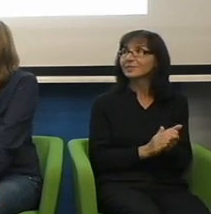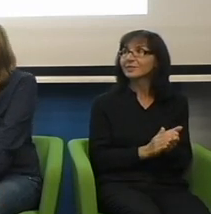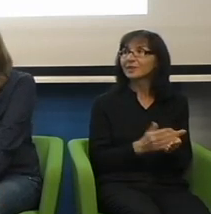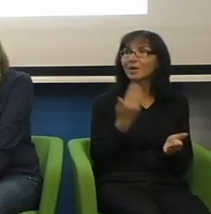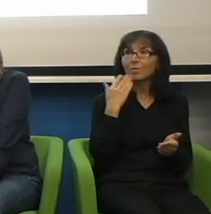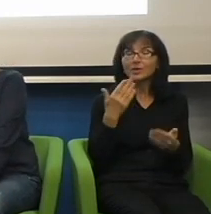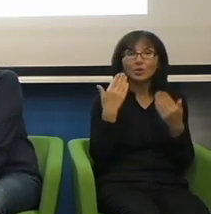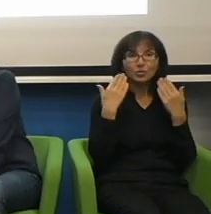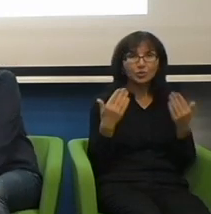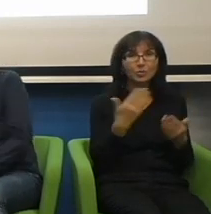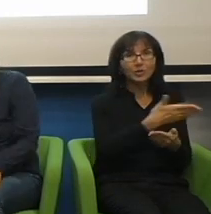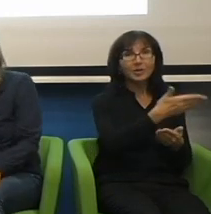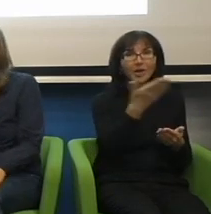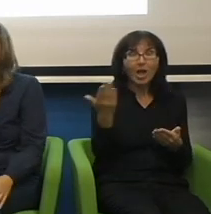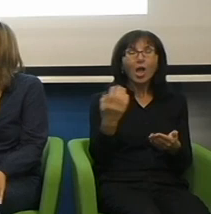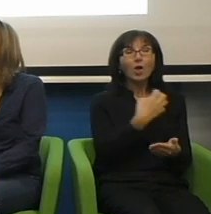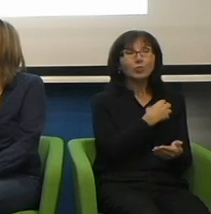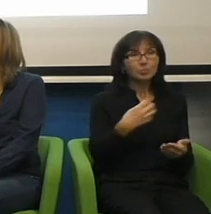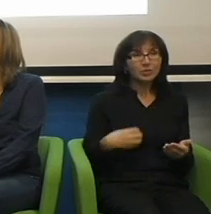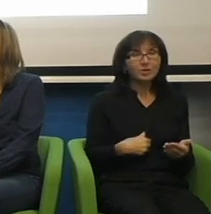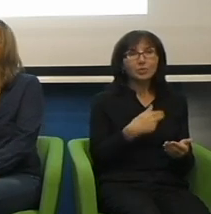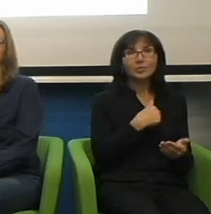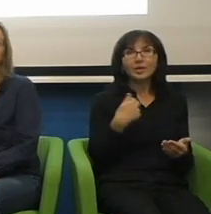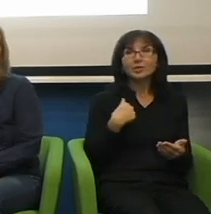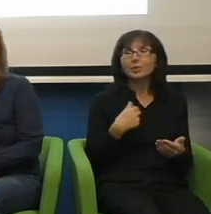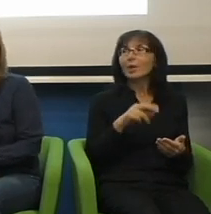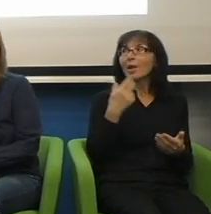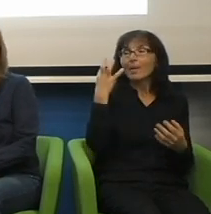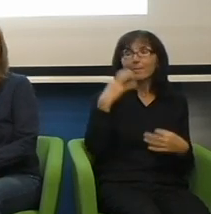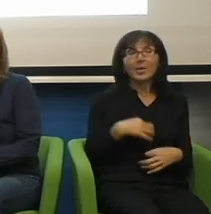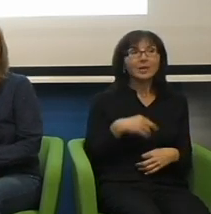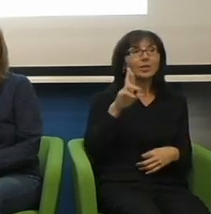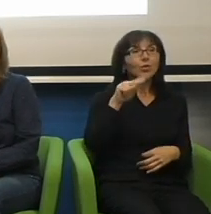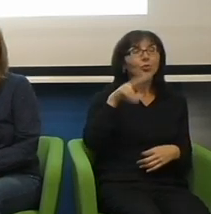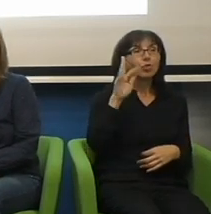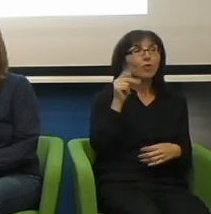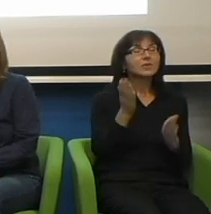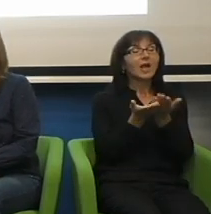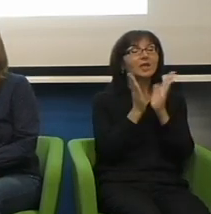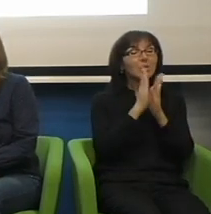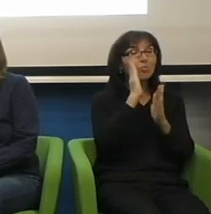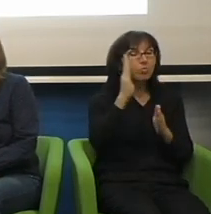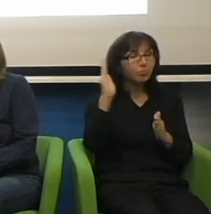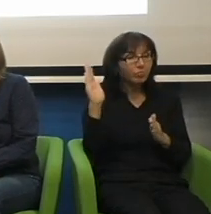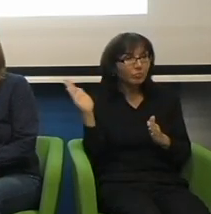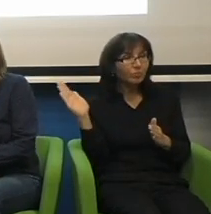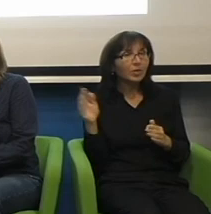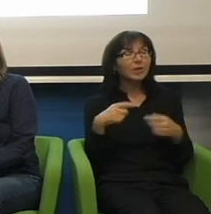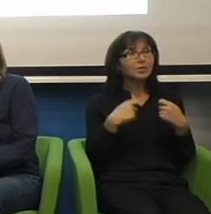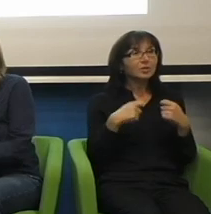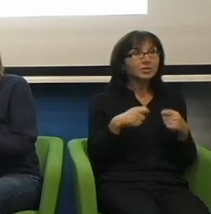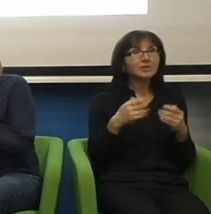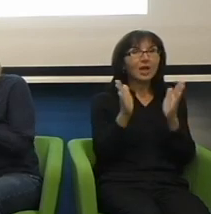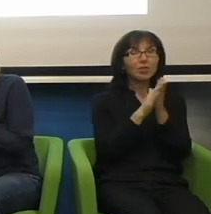Bardzo dziękujemy również naszym gospodarzom, czyli pani Ani Rutkowskiej i Miejskiej Bibliotece Publicznej. Myślę, że to ogromne brawa.